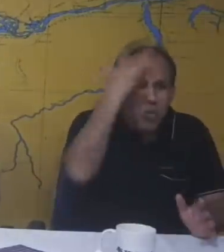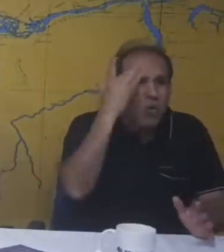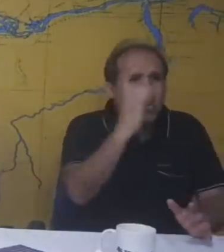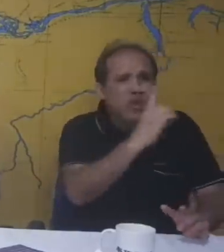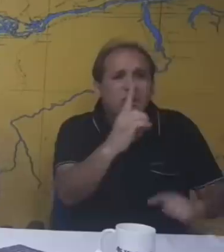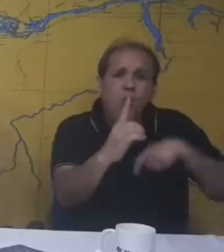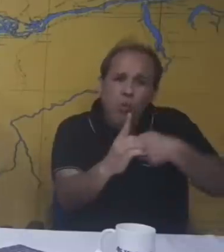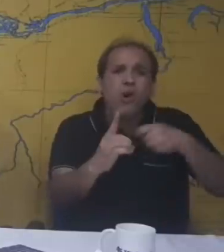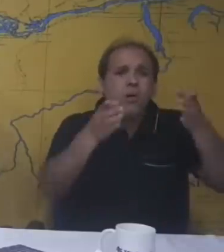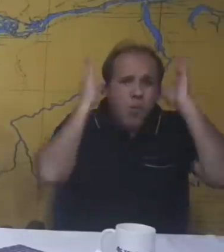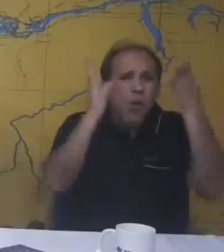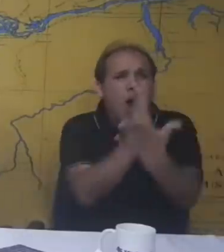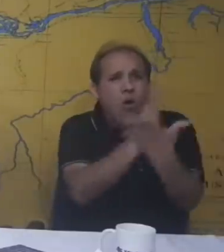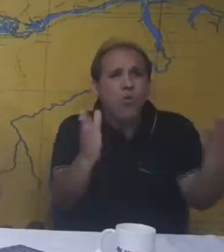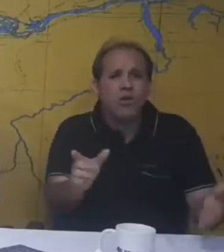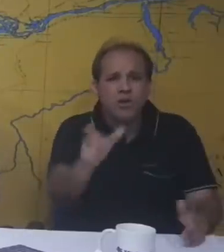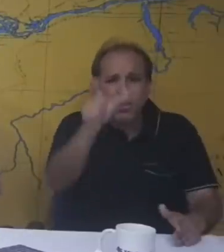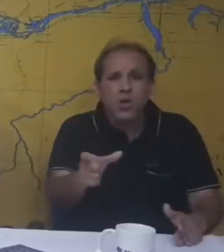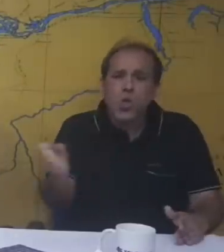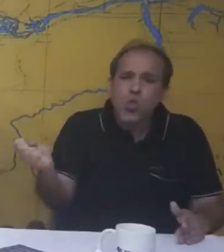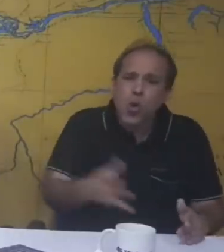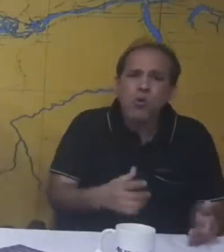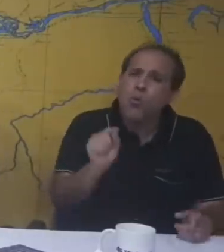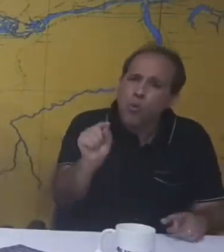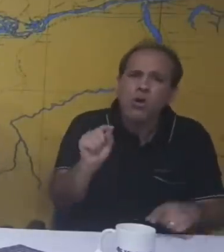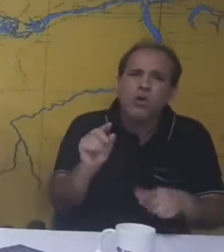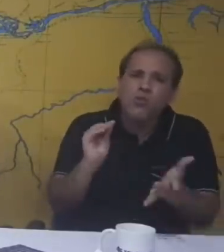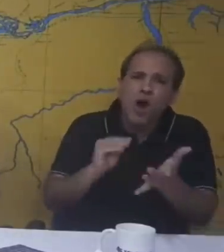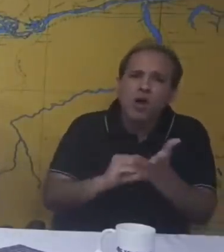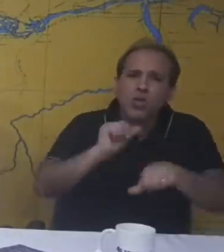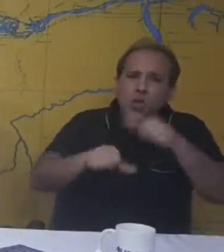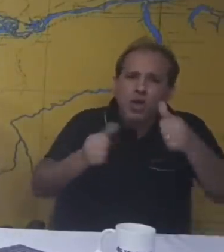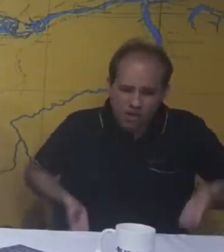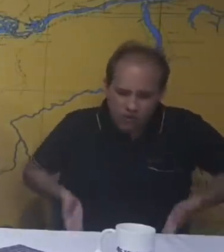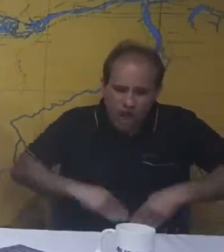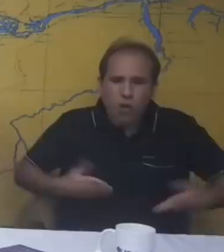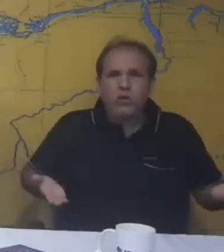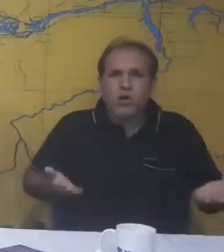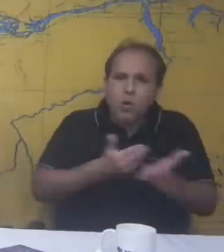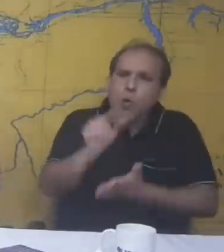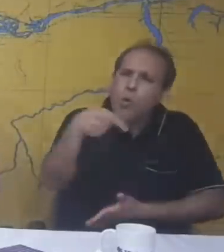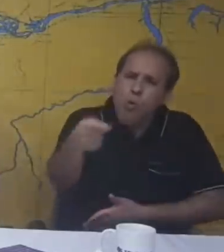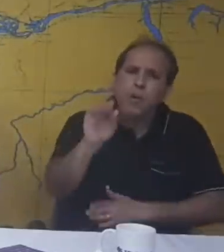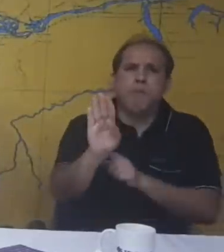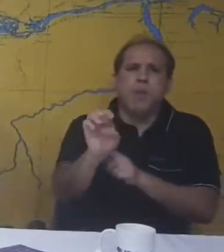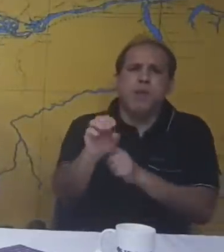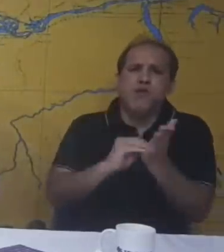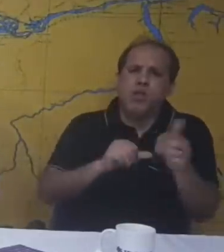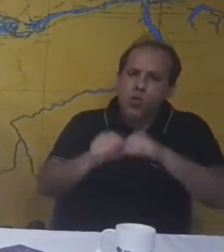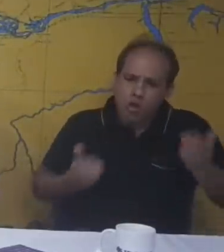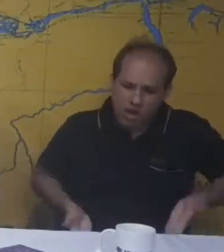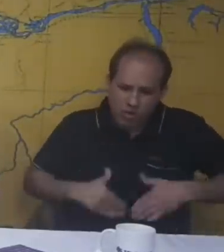burra. É moleque fedelho, né? Cheirando ainda fralda, né? Tem fralda ainda. Que quando eu